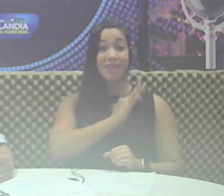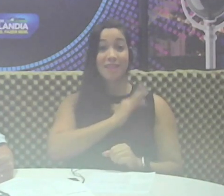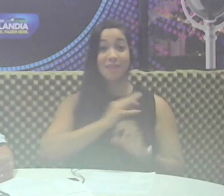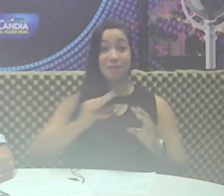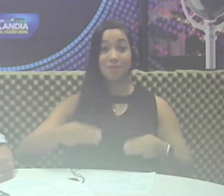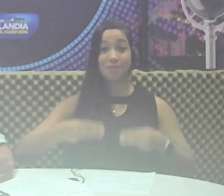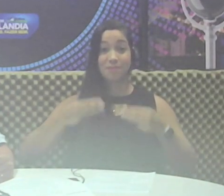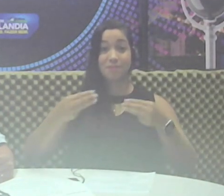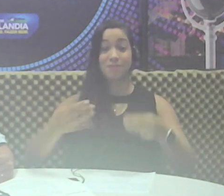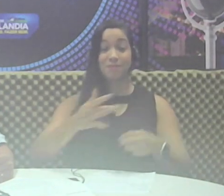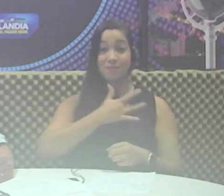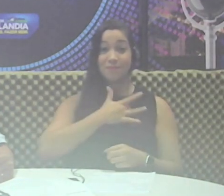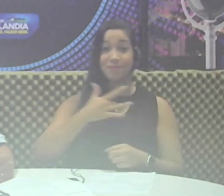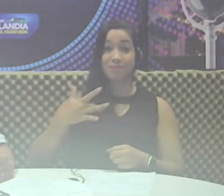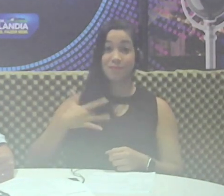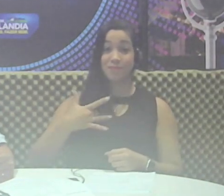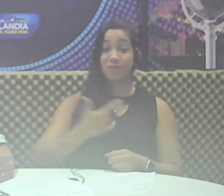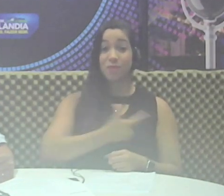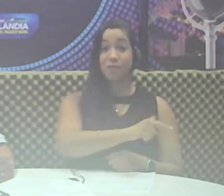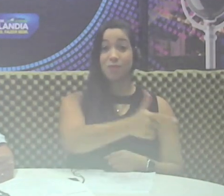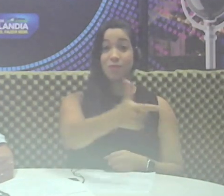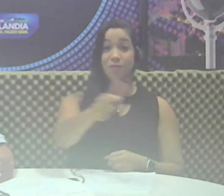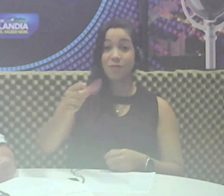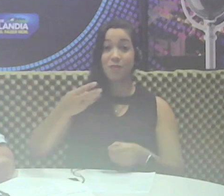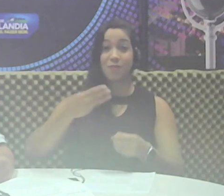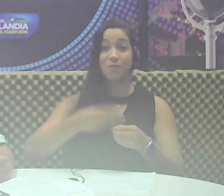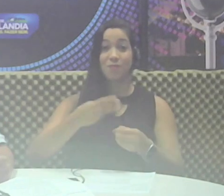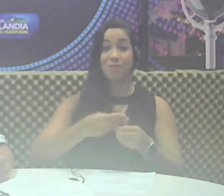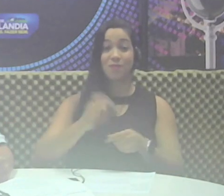de outros municípios e estados.